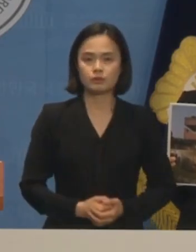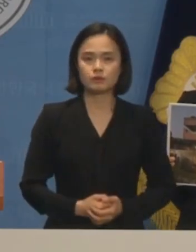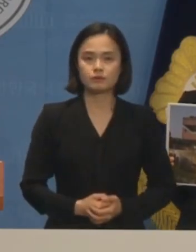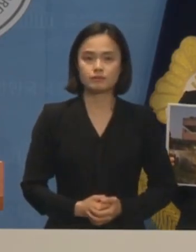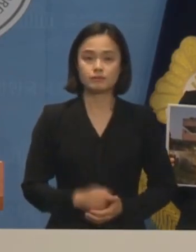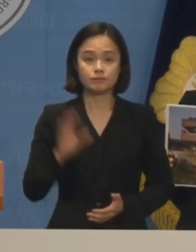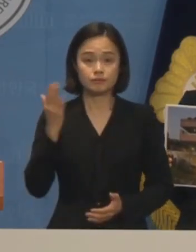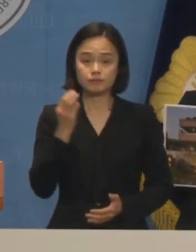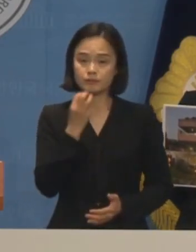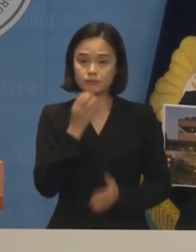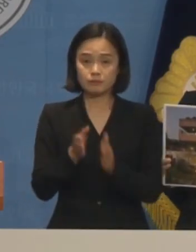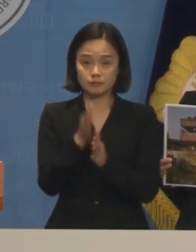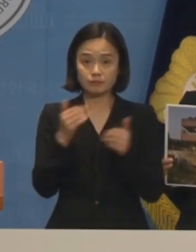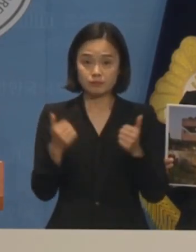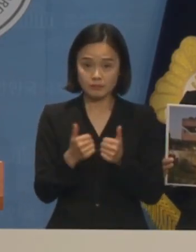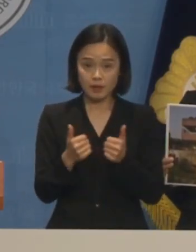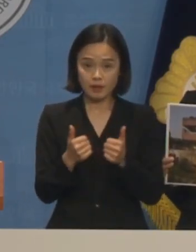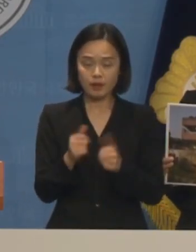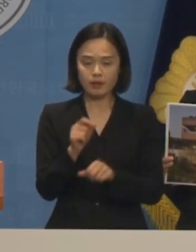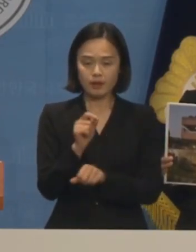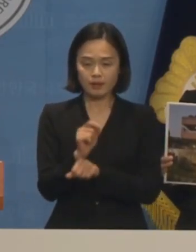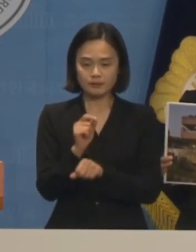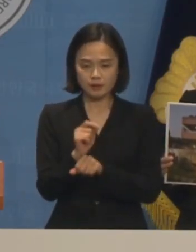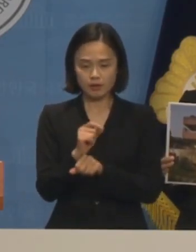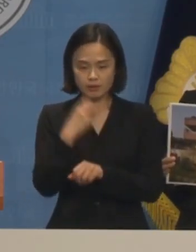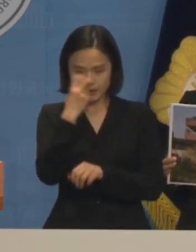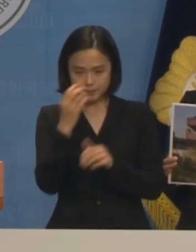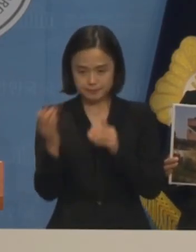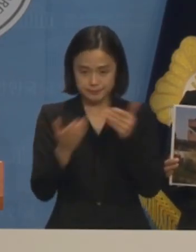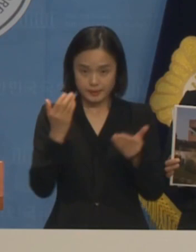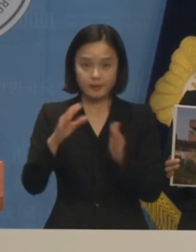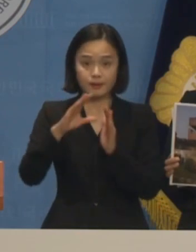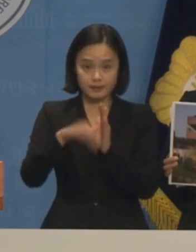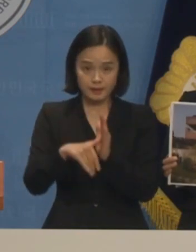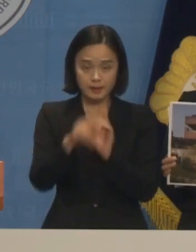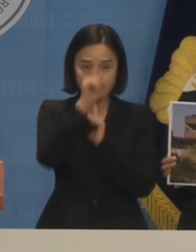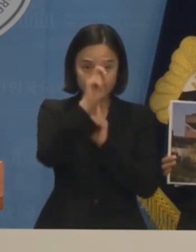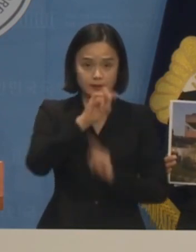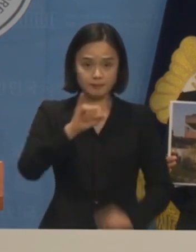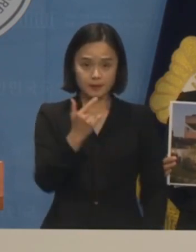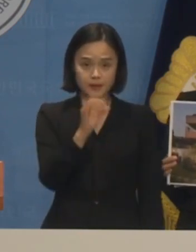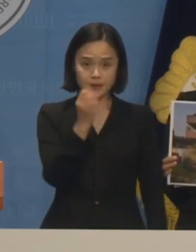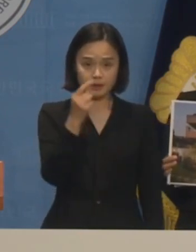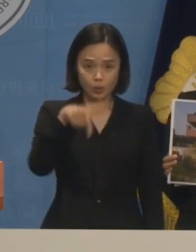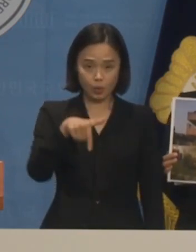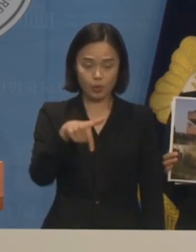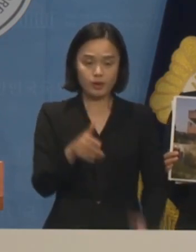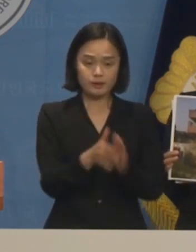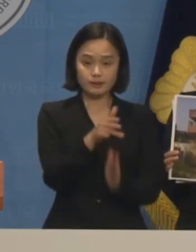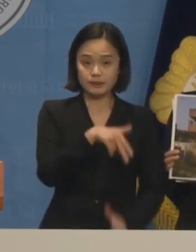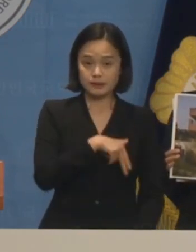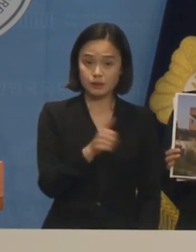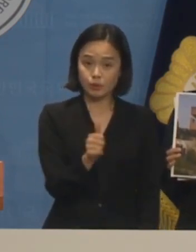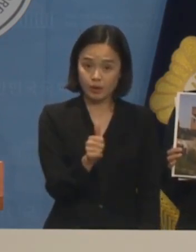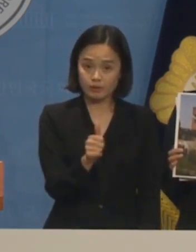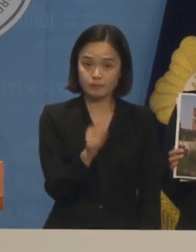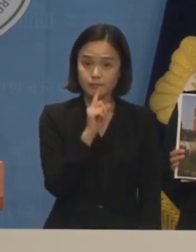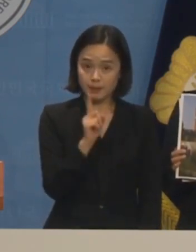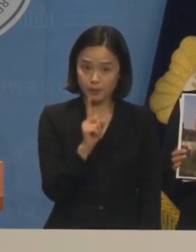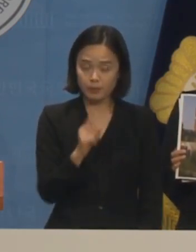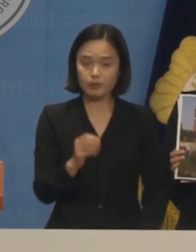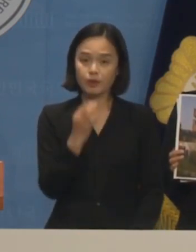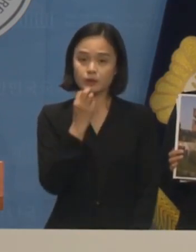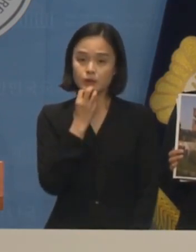서울시의회 행정사무감사에서 이민옥 시의원은 오세훈 시장이 90억 원의 시민